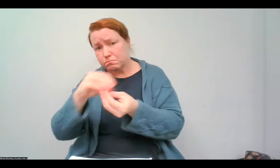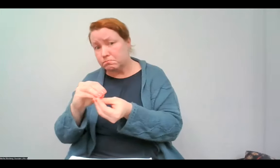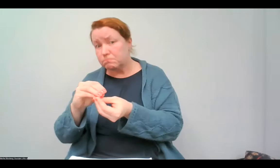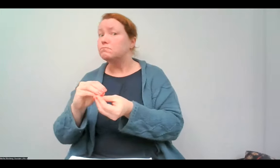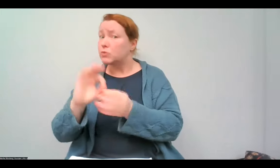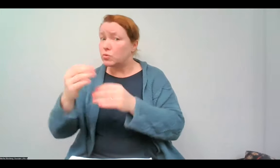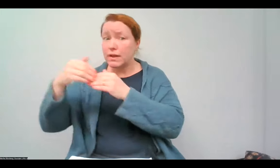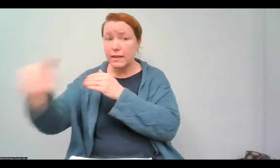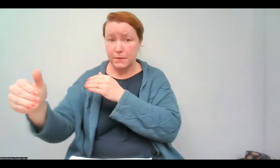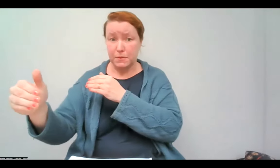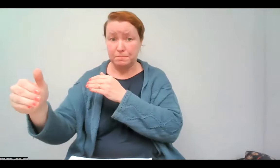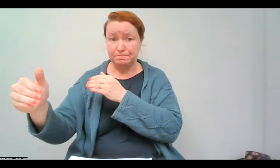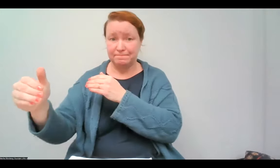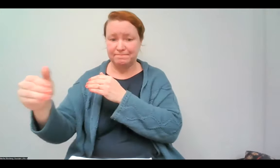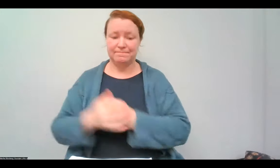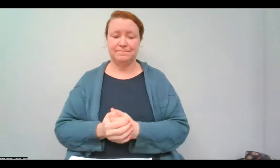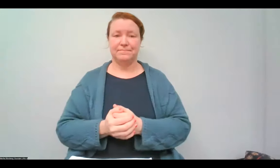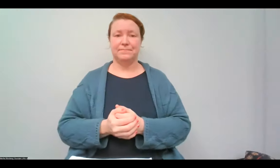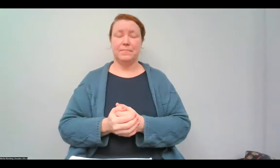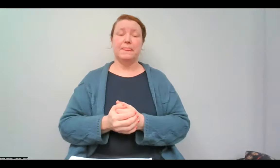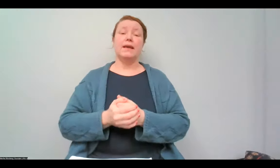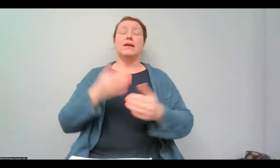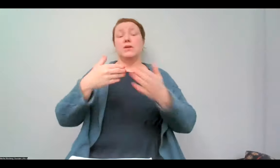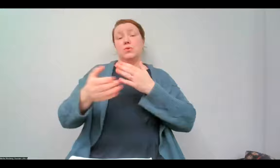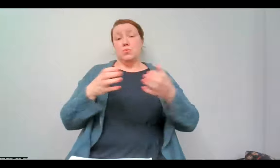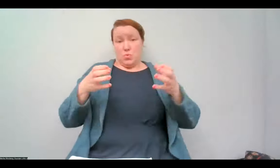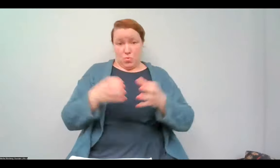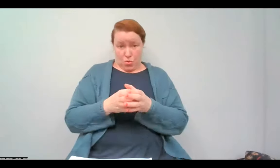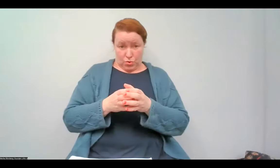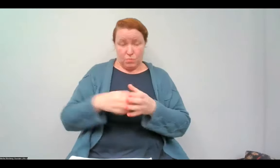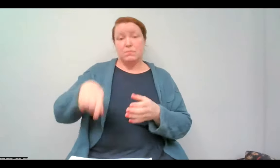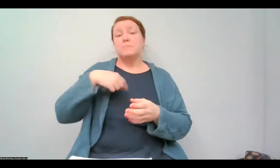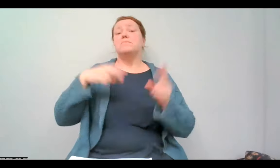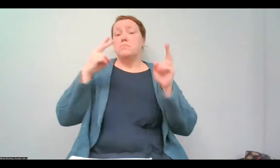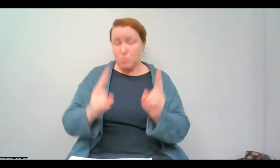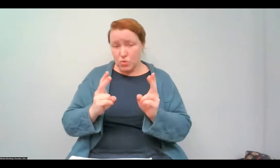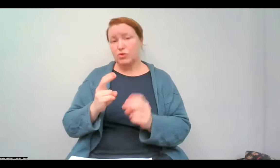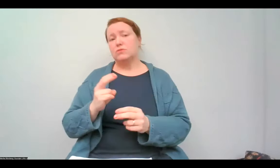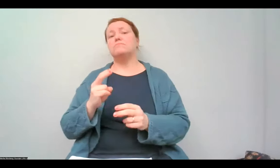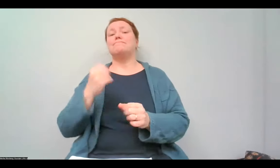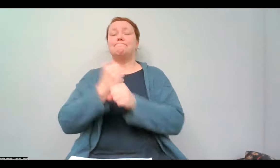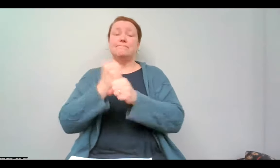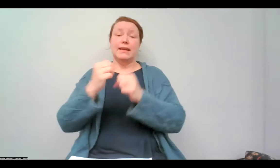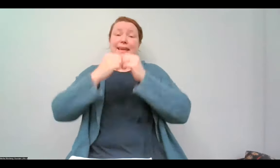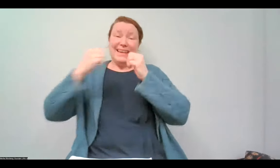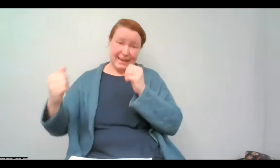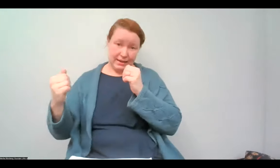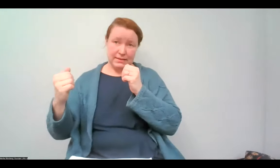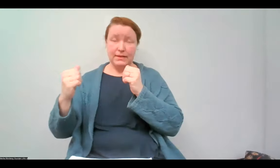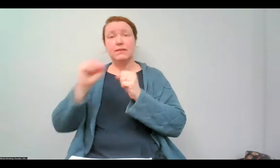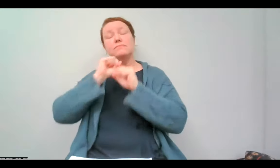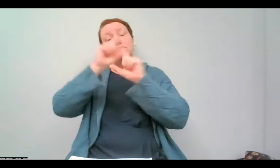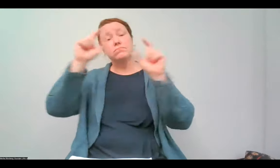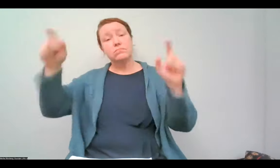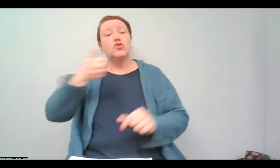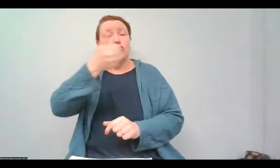sen jälkeen on tarkoitus arvioida sen tuloksia ja pohtia jatkoa sille. Tämä tulevaisuustyöryhmä myös